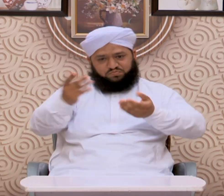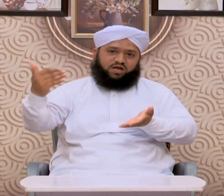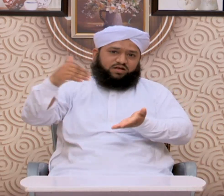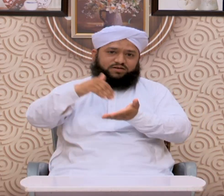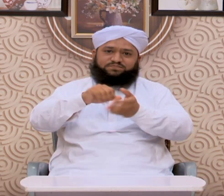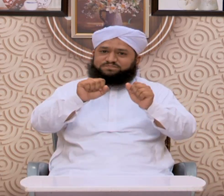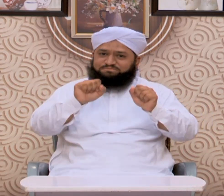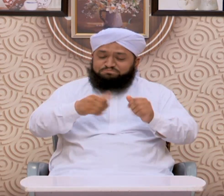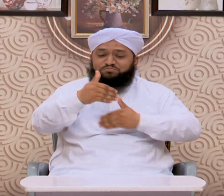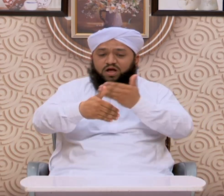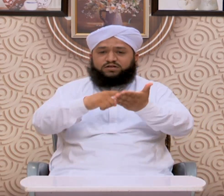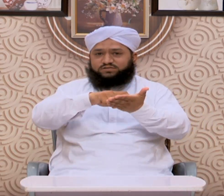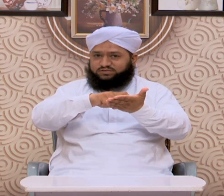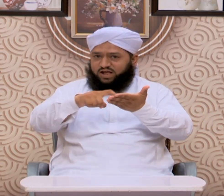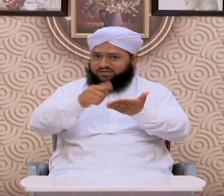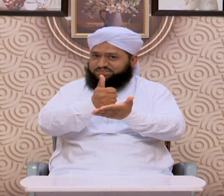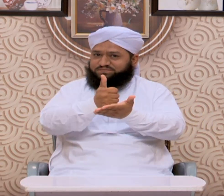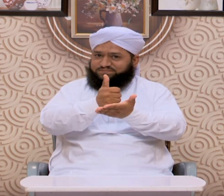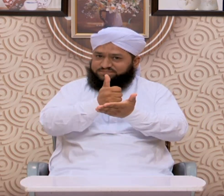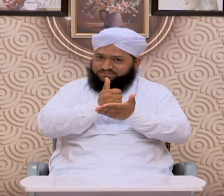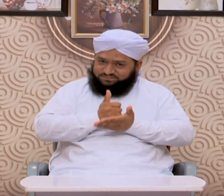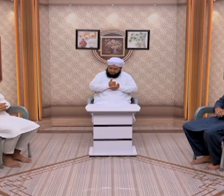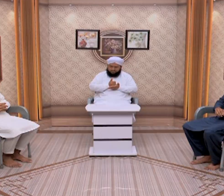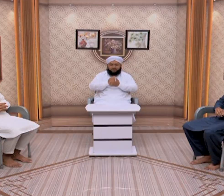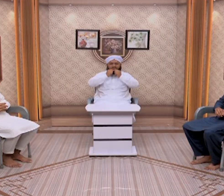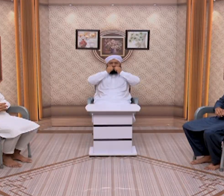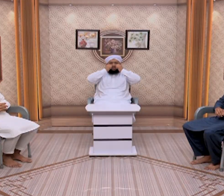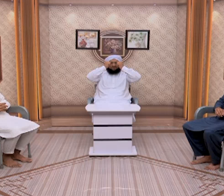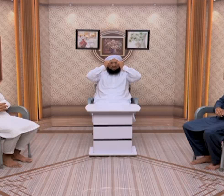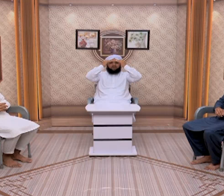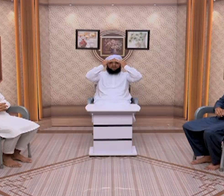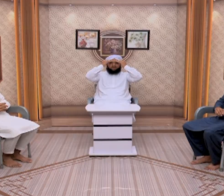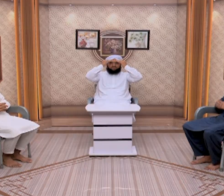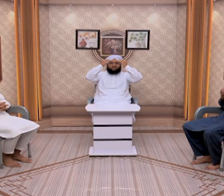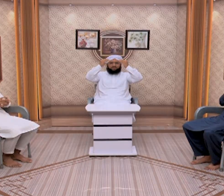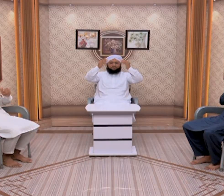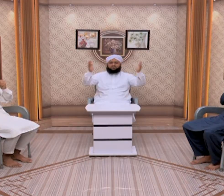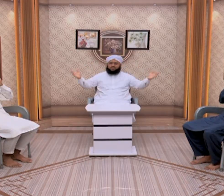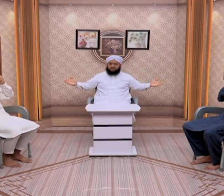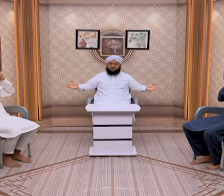حاضر ہوں گے، تب تک کے لیے اجازت دیجیے۔ صلو علی الحبیب صلی اللہ